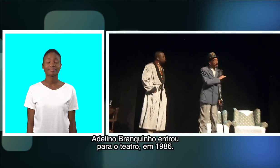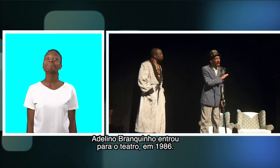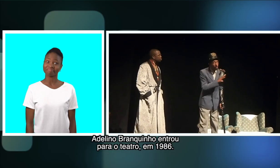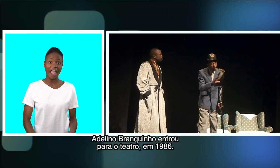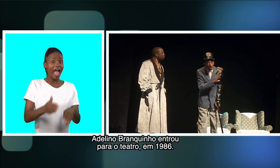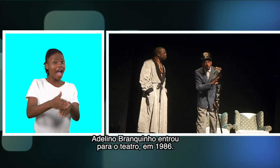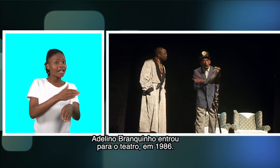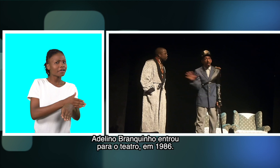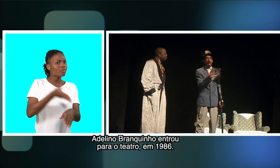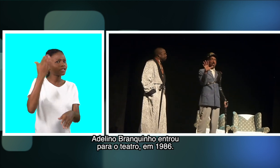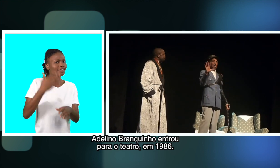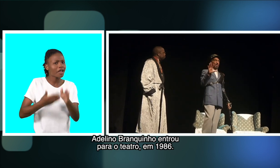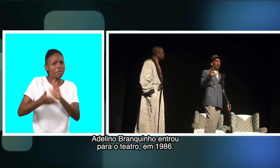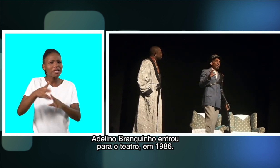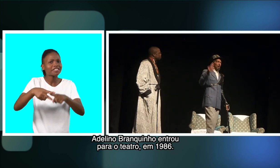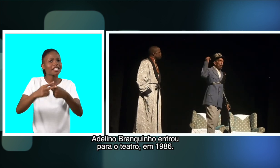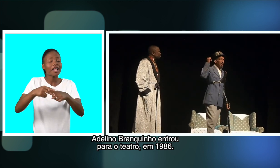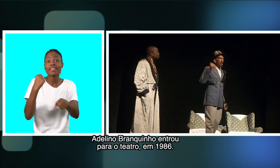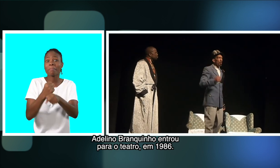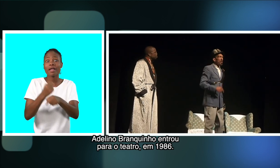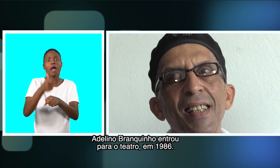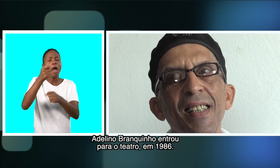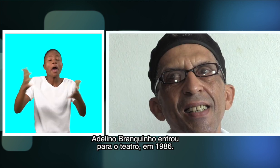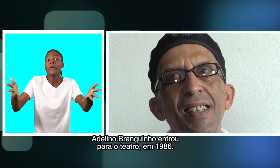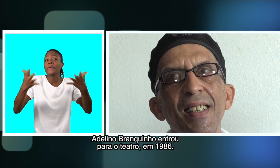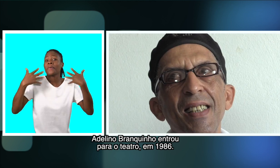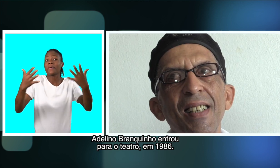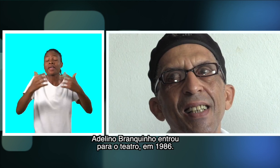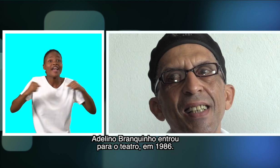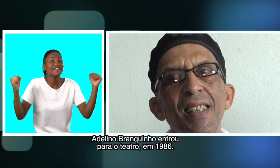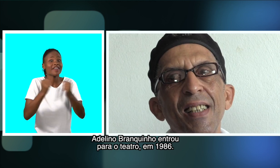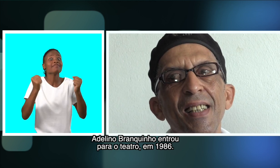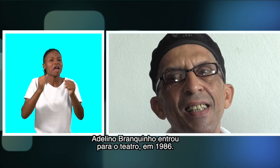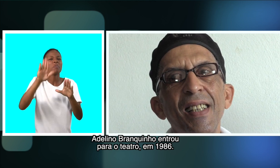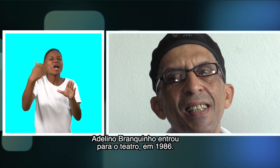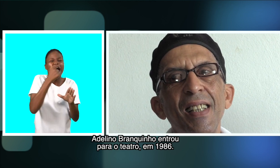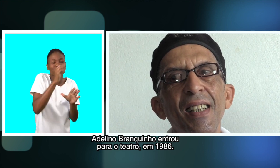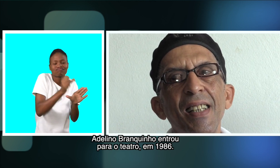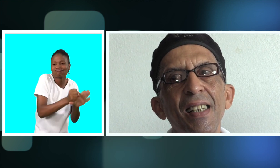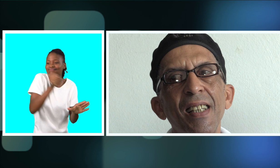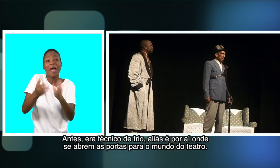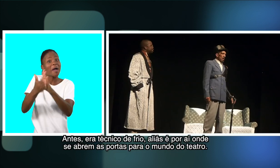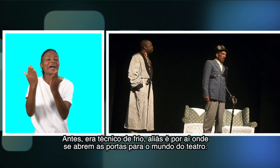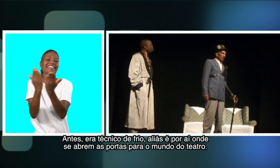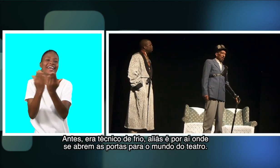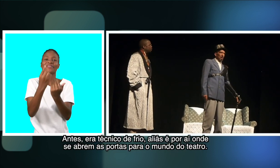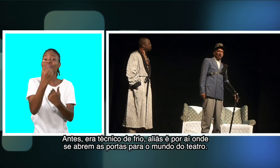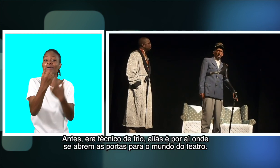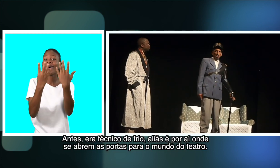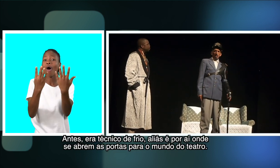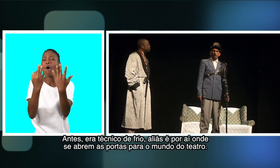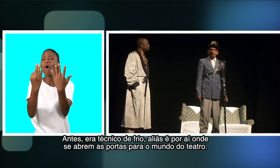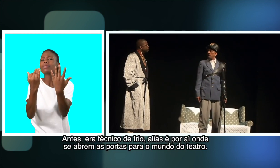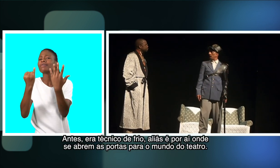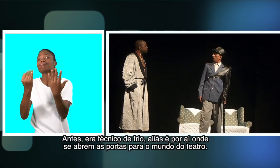Adelino Branquinho entrou para o teatro em 1986. Antes era